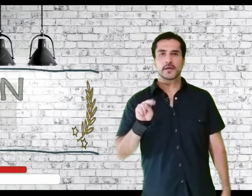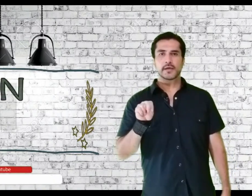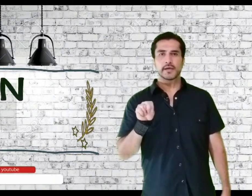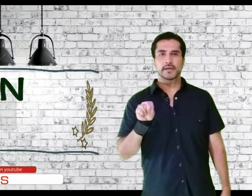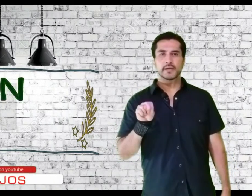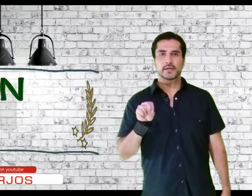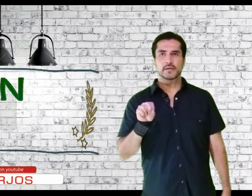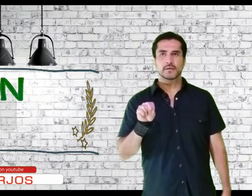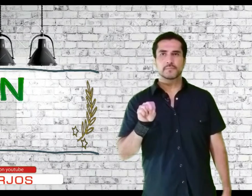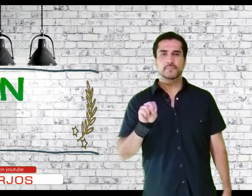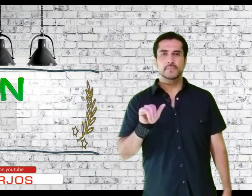N,